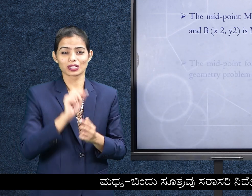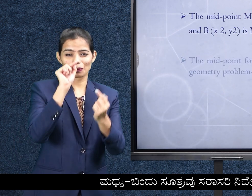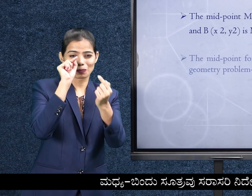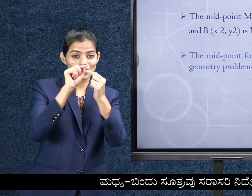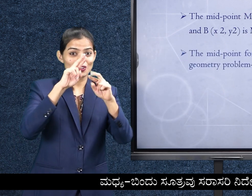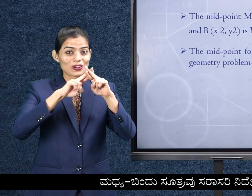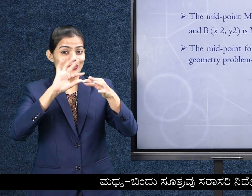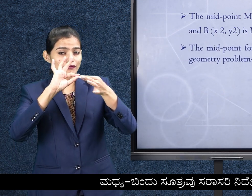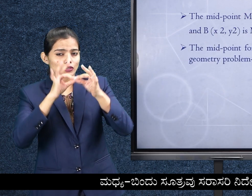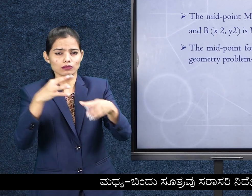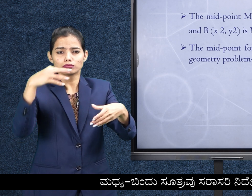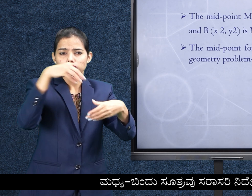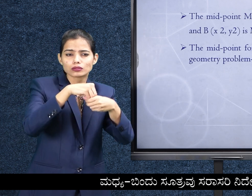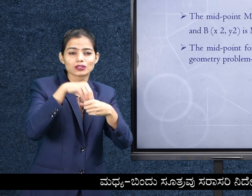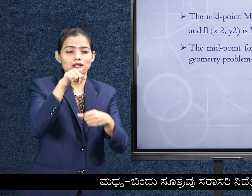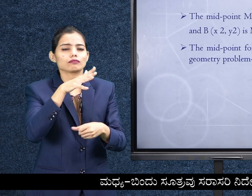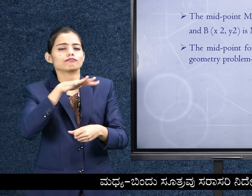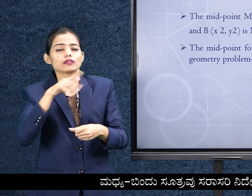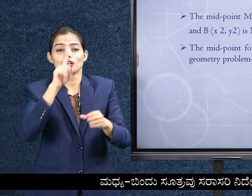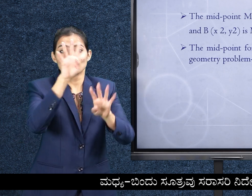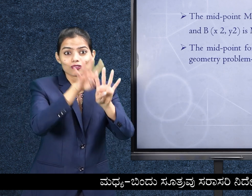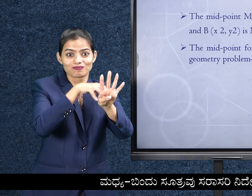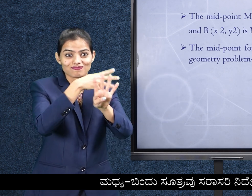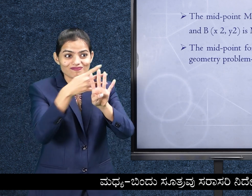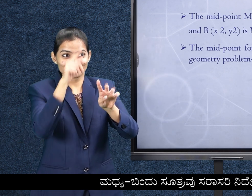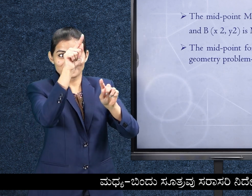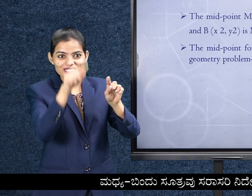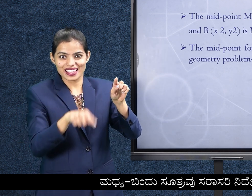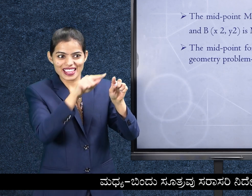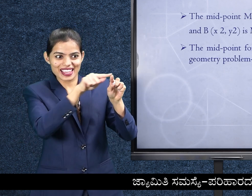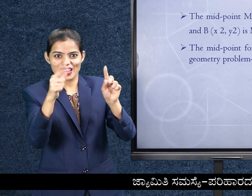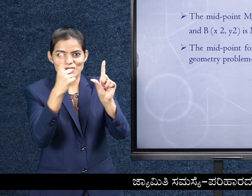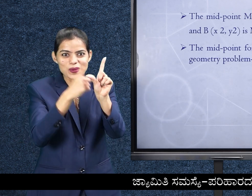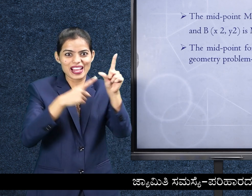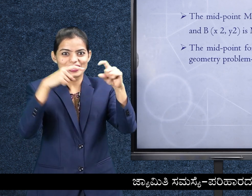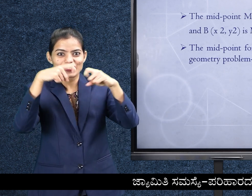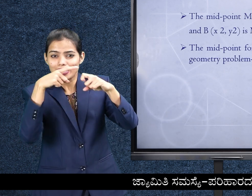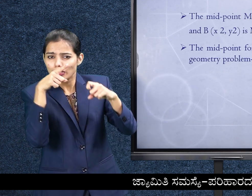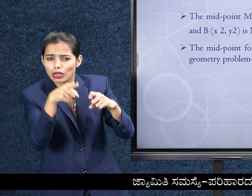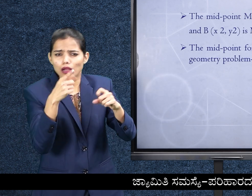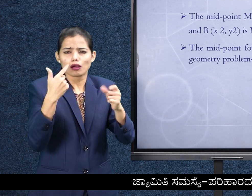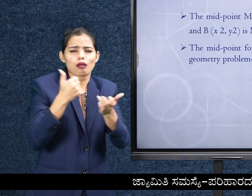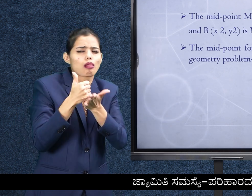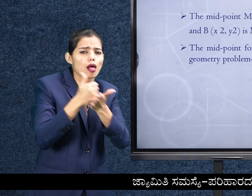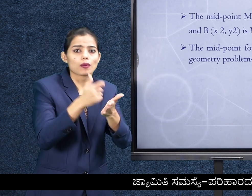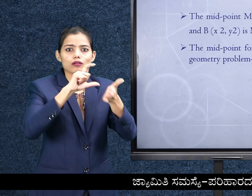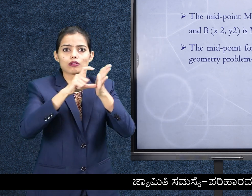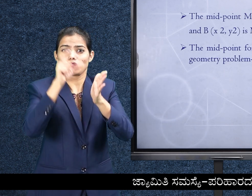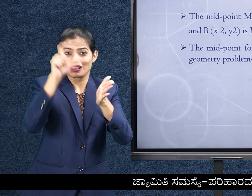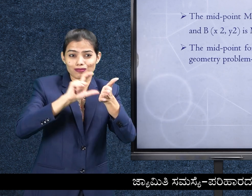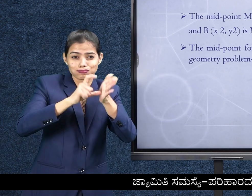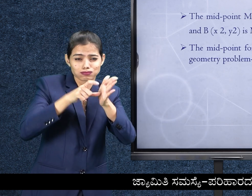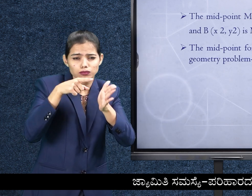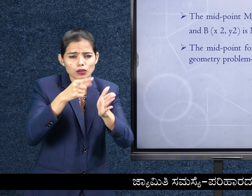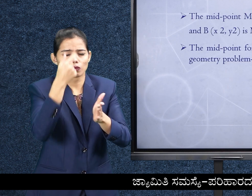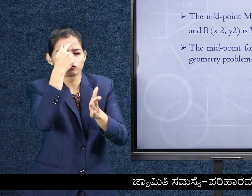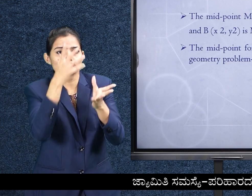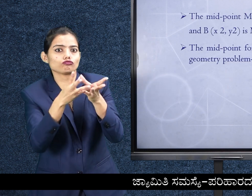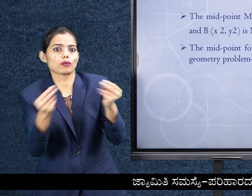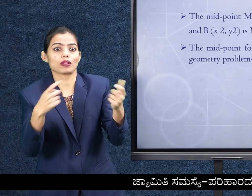ಮಧ್ಯಬಿಂದು ಸೂತ್ರವು ಸರಾಸರಿ ನಿರ್ದೇಶಾಂಕಗಳನ್ನು ಒಳಗೊಂಡಿರುತ್ತದೆ. ಜ್ಯಾಮಿತಿ ಸಮಸ್ಯೆ ಪರಿಹಾರದಲ್ಲಿ ಸಹಾಯ ಮಾಡುತ್ತದೆ.